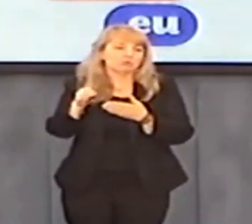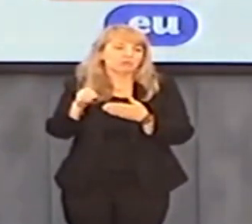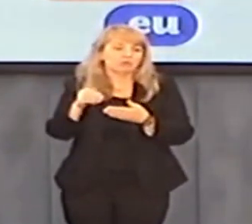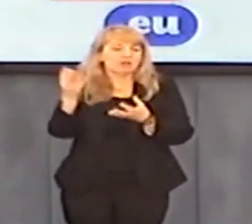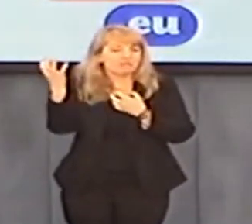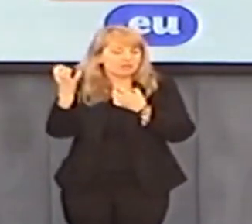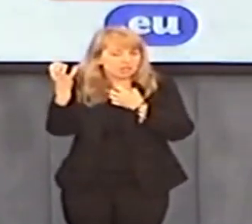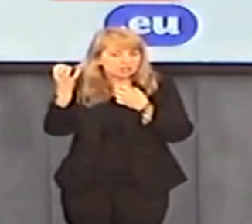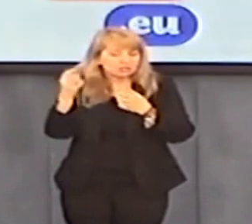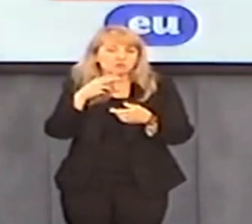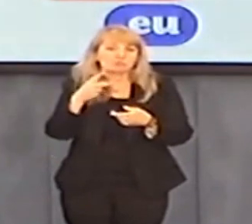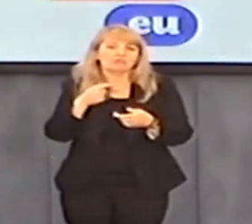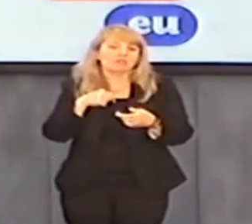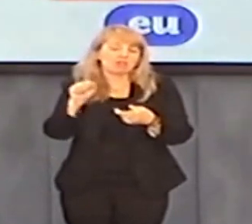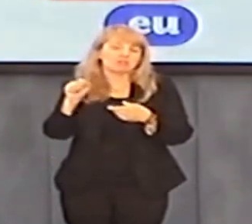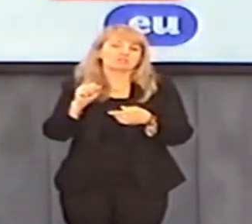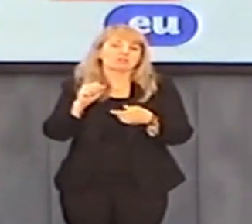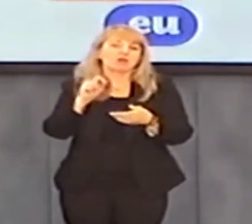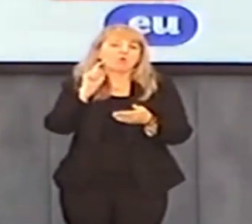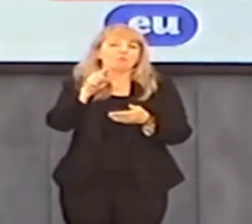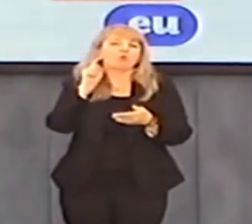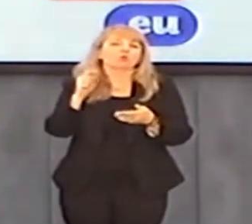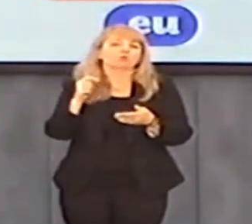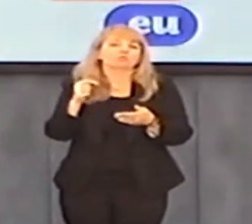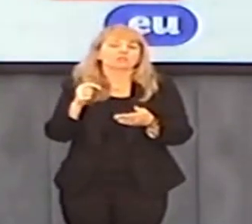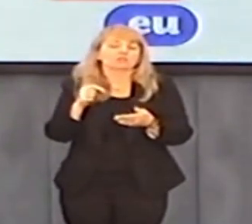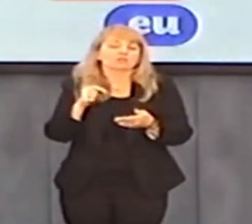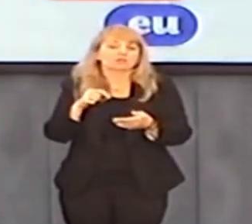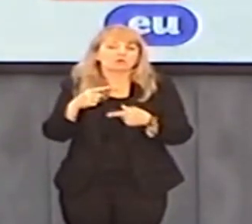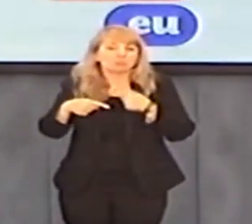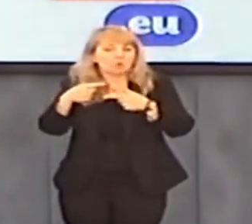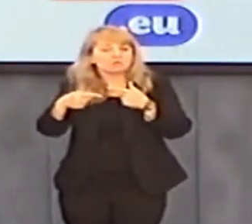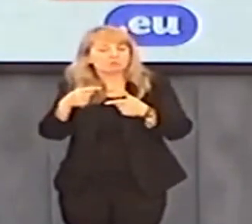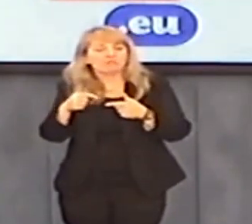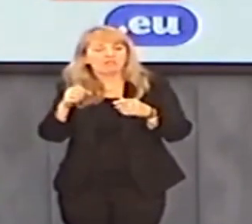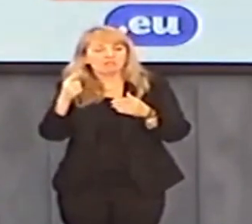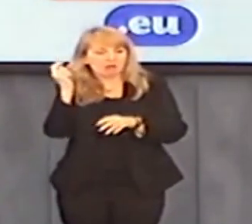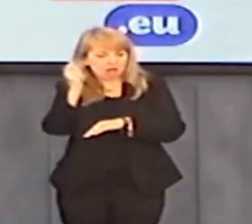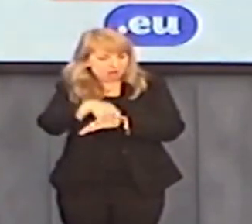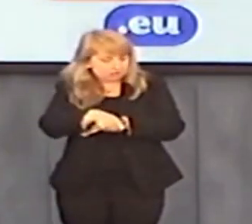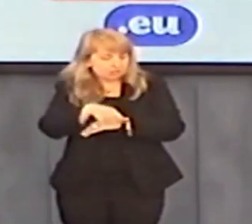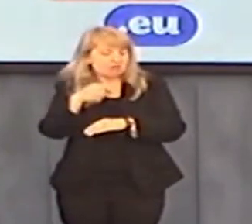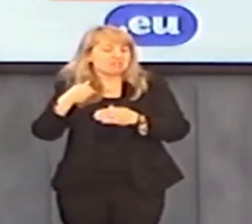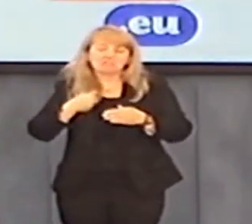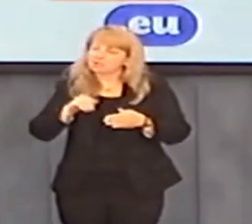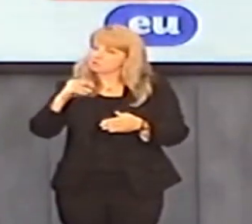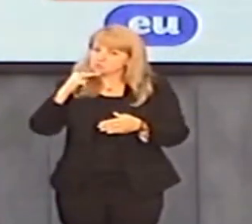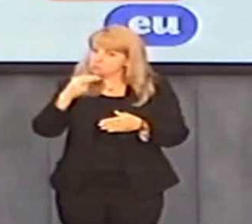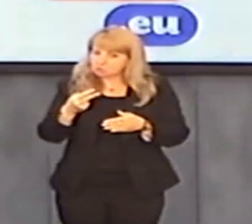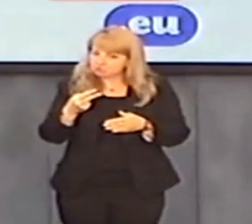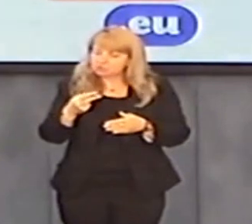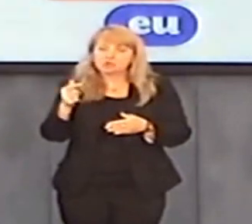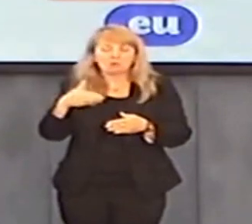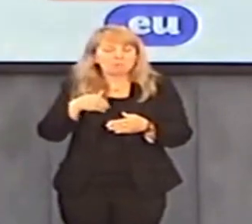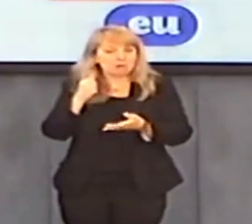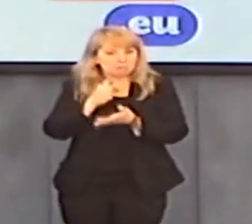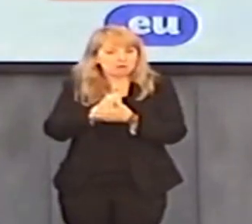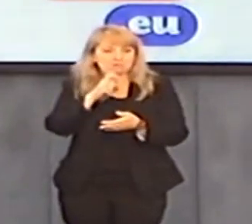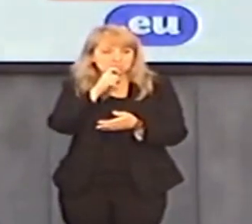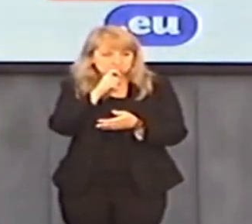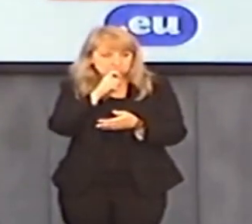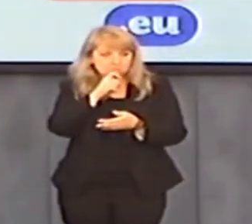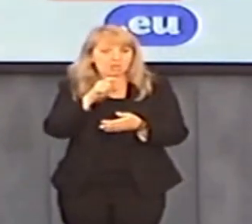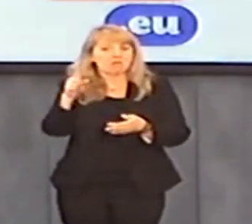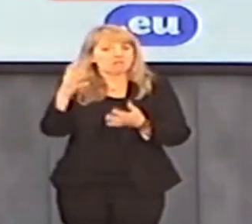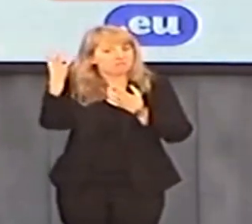się 178 artykułem Kodeksu Postępowania Karnego, czyli stwierdził, że wiedzę,